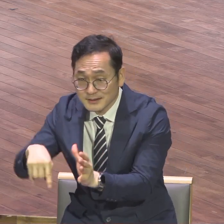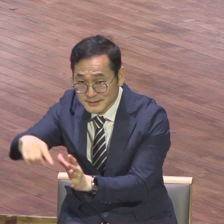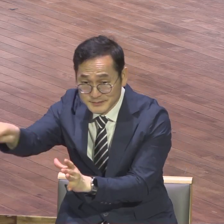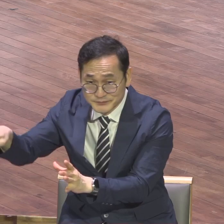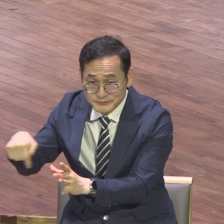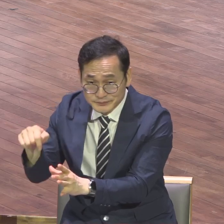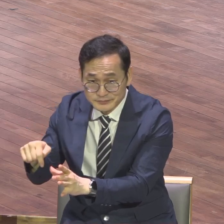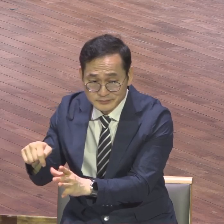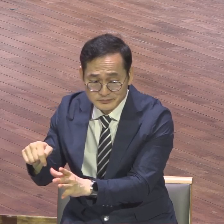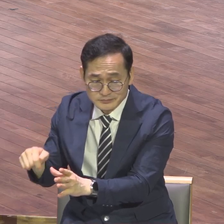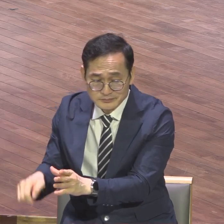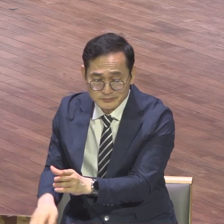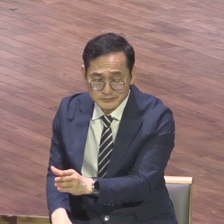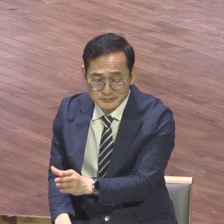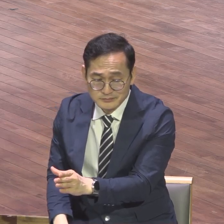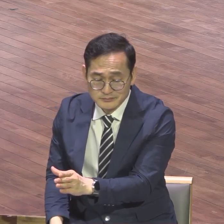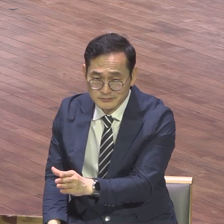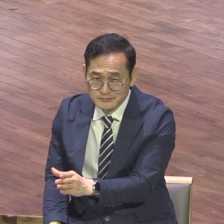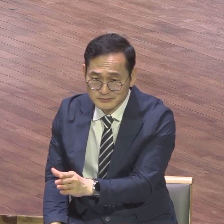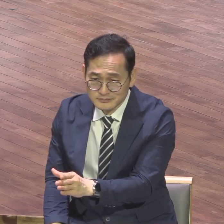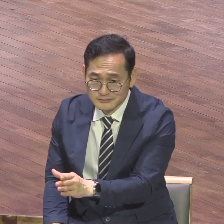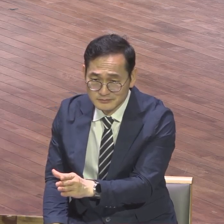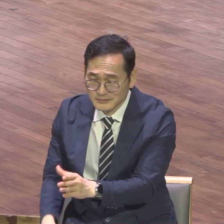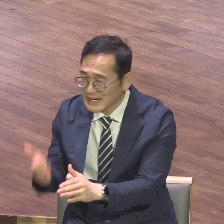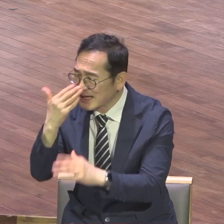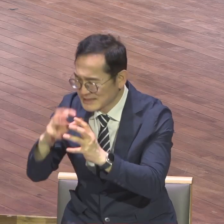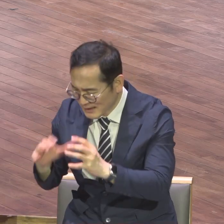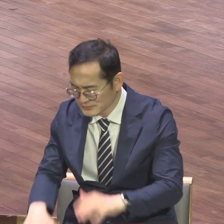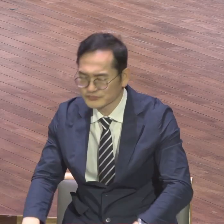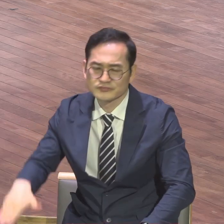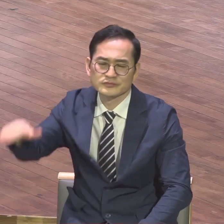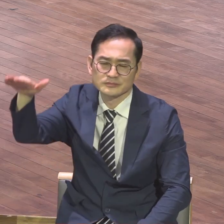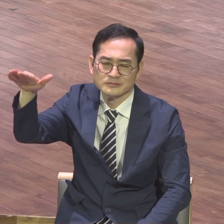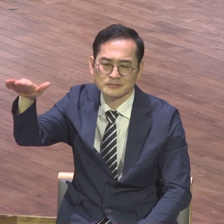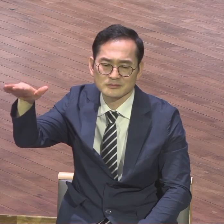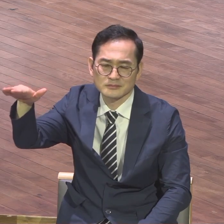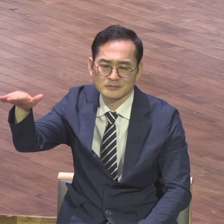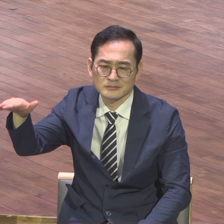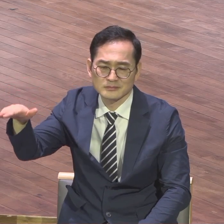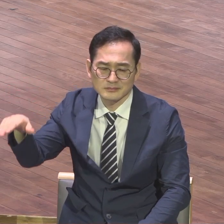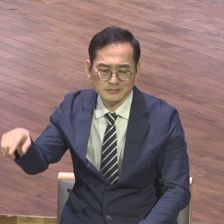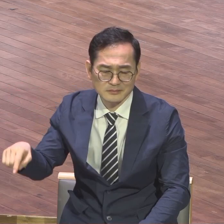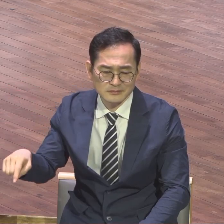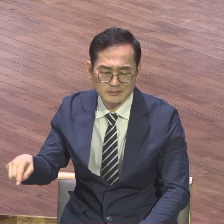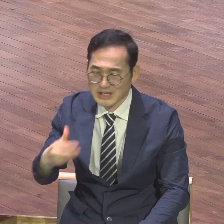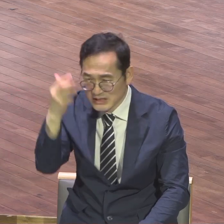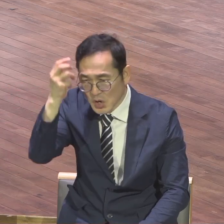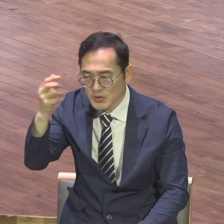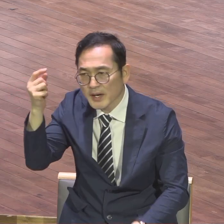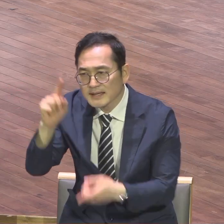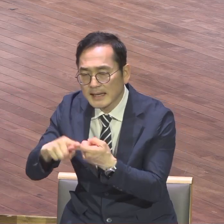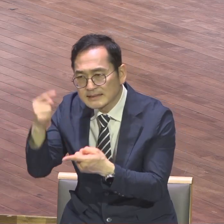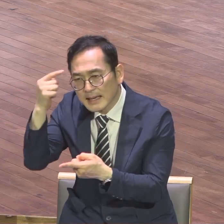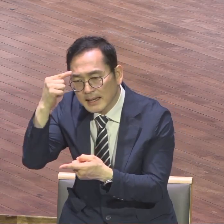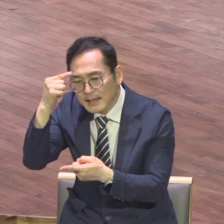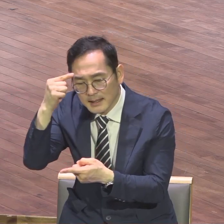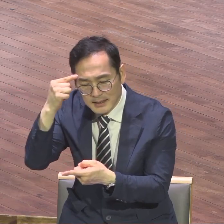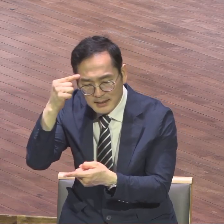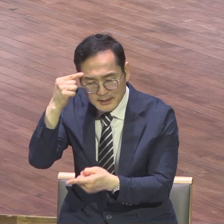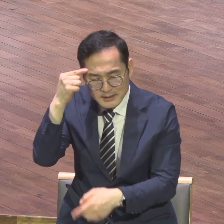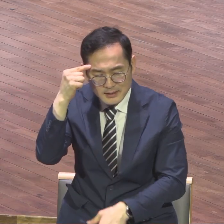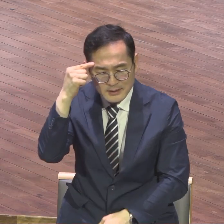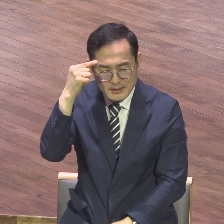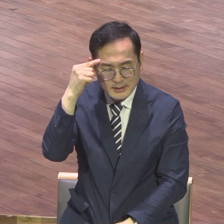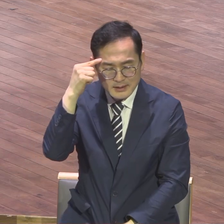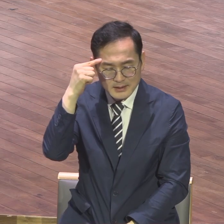유대인들은요 히브리파 본토에서 자란 유대인들은 이 선민의식이 무지 강했어요. 선민의식이